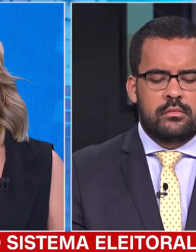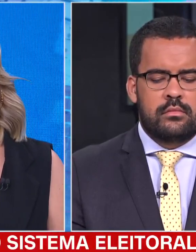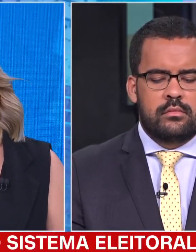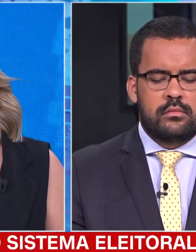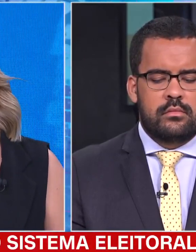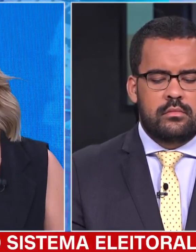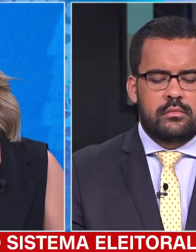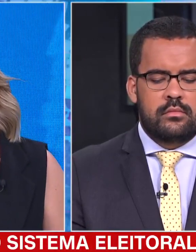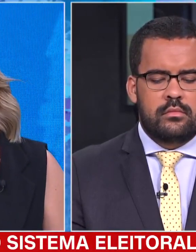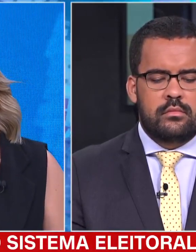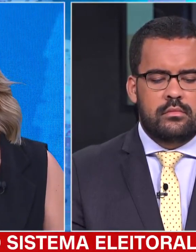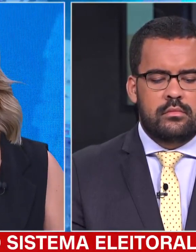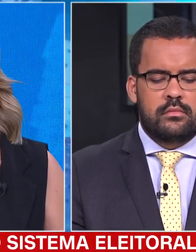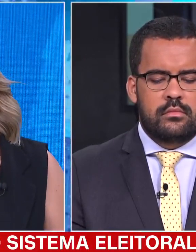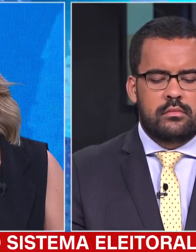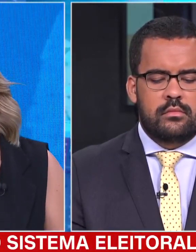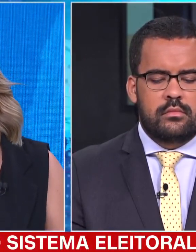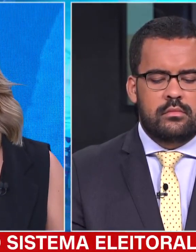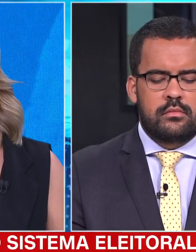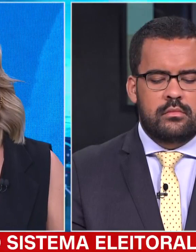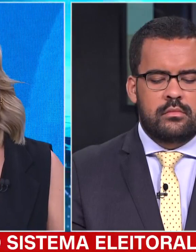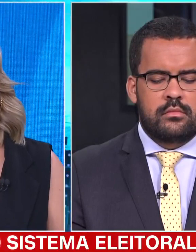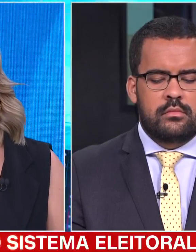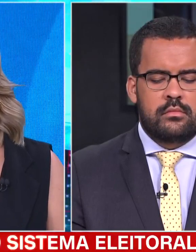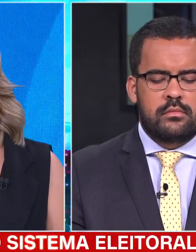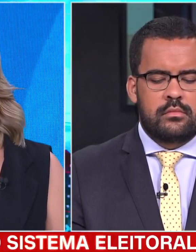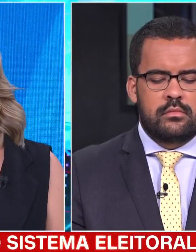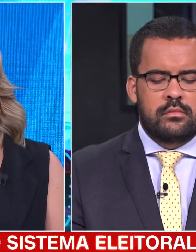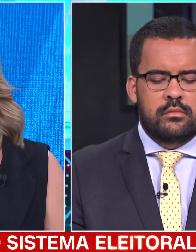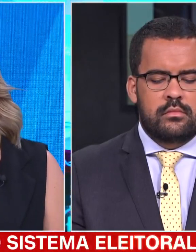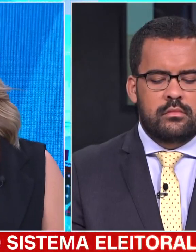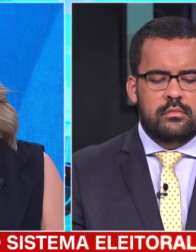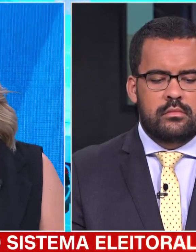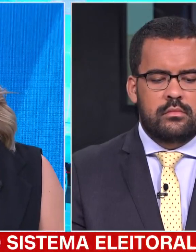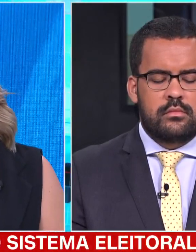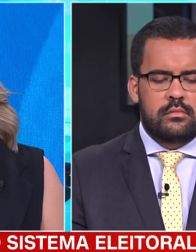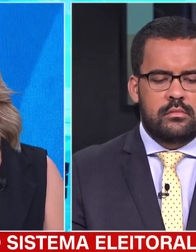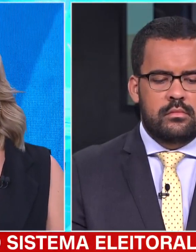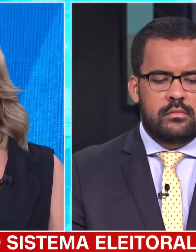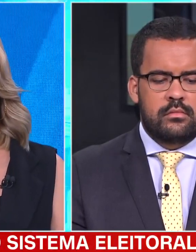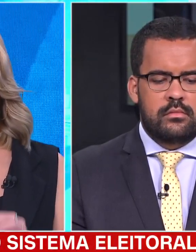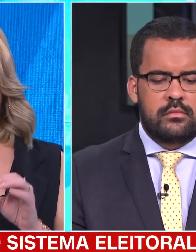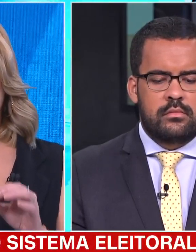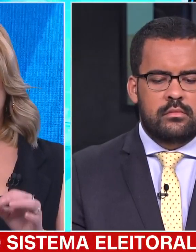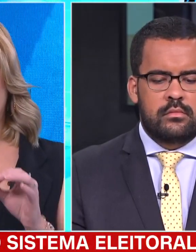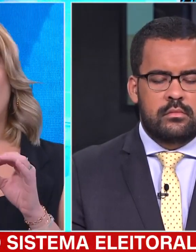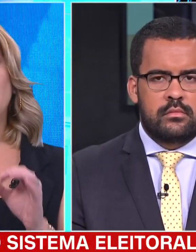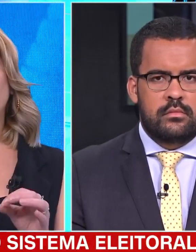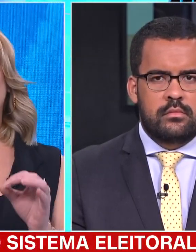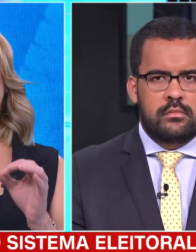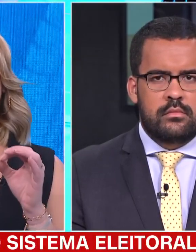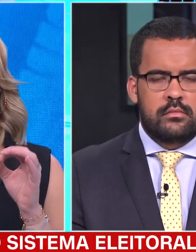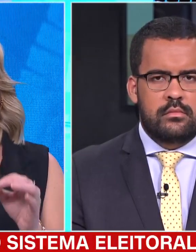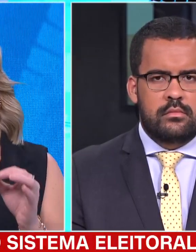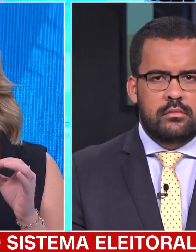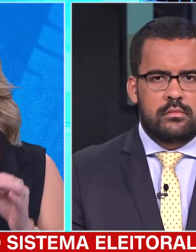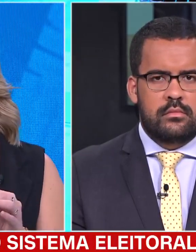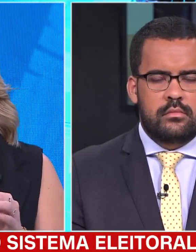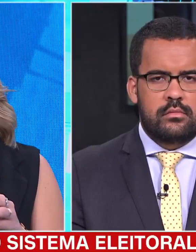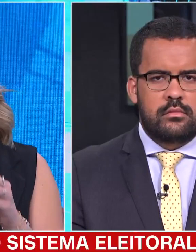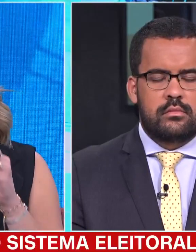e que vai ter repercussão fática também amanhã com a todos pela democracia ele vai derrubando